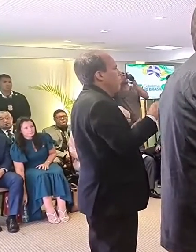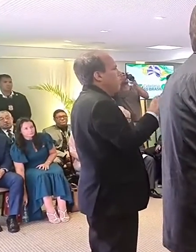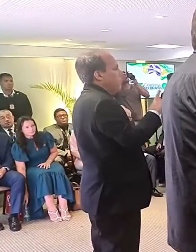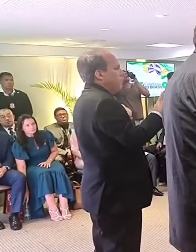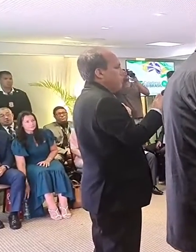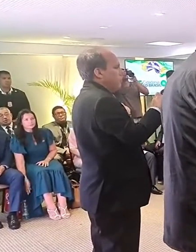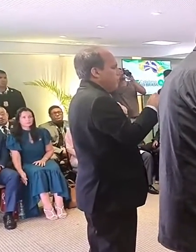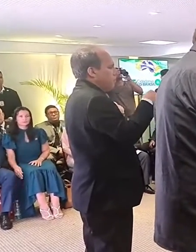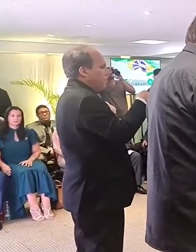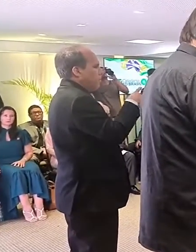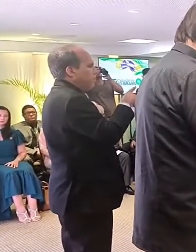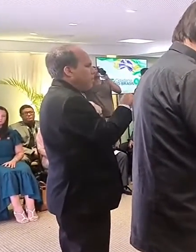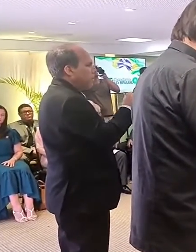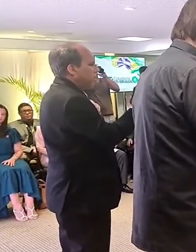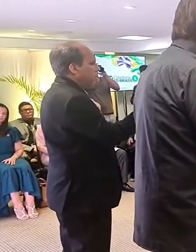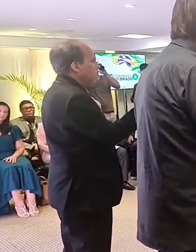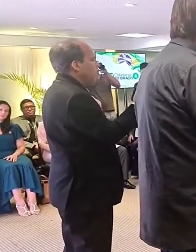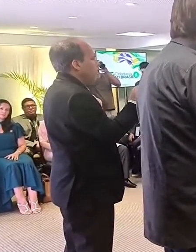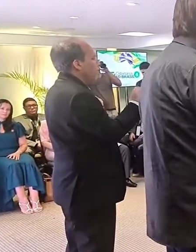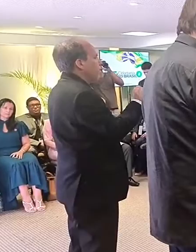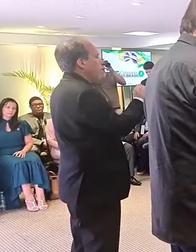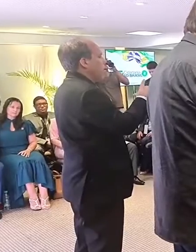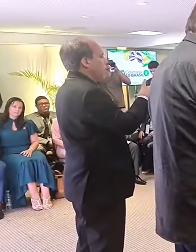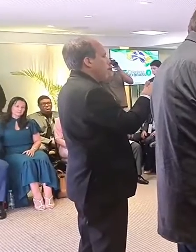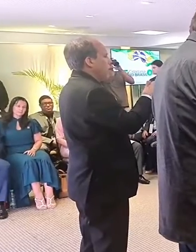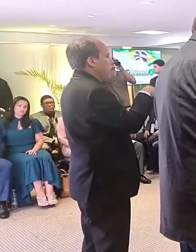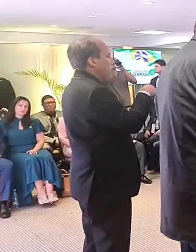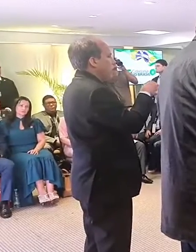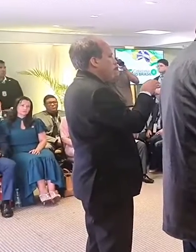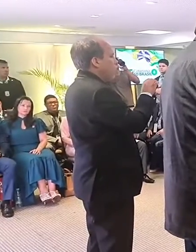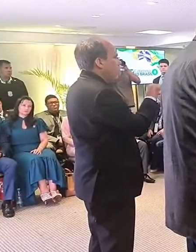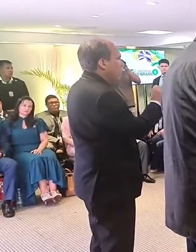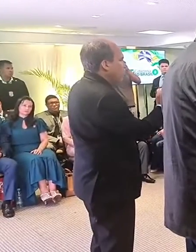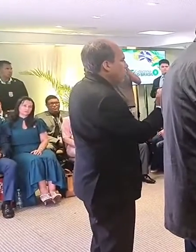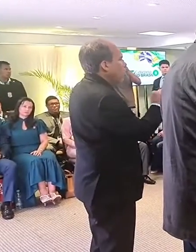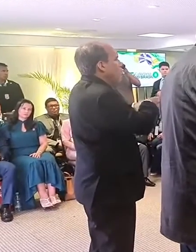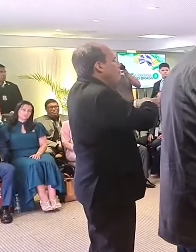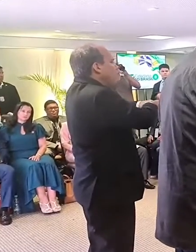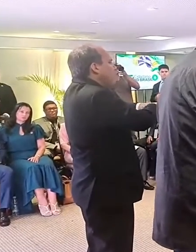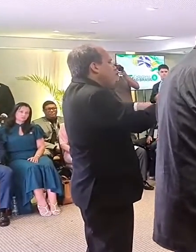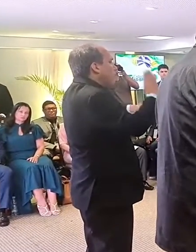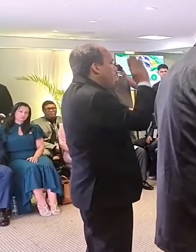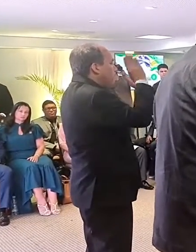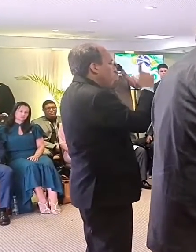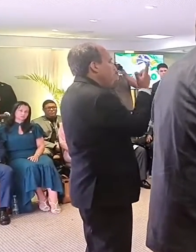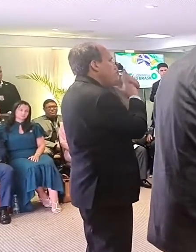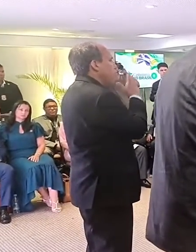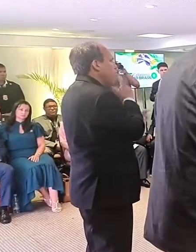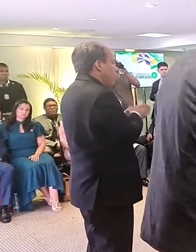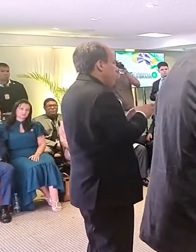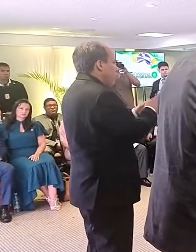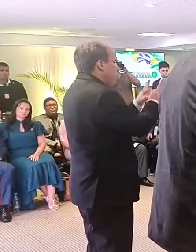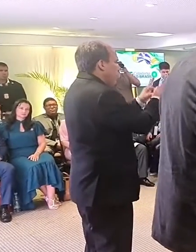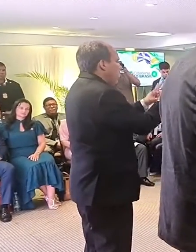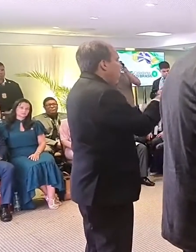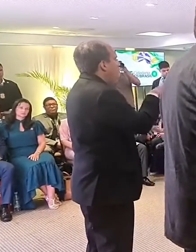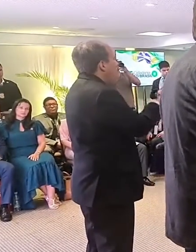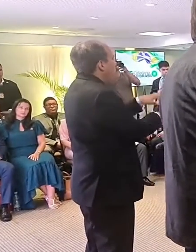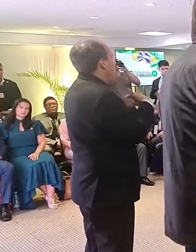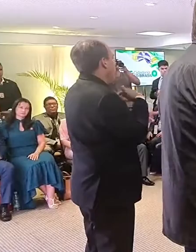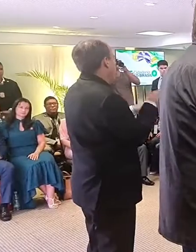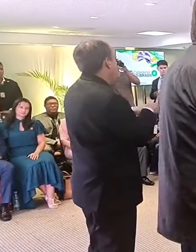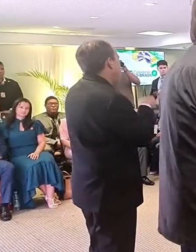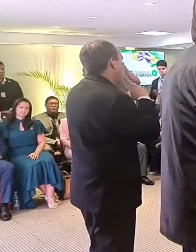Lençóis, entre outros aqui. Então o Brasil está no caminho certo. Agora na vida também, de vez em quando eu acerto, né, que eu